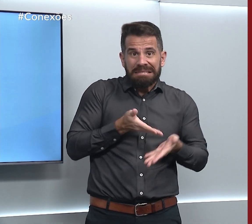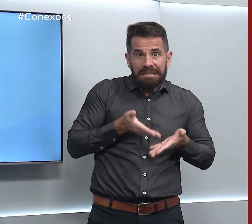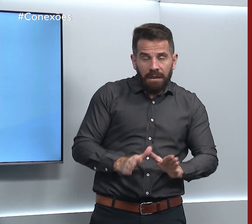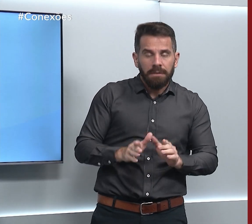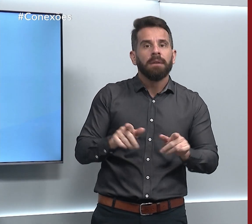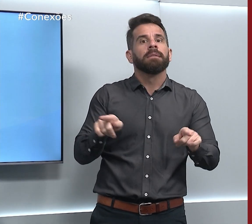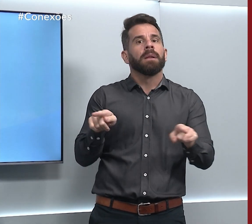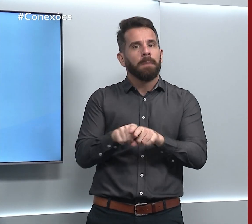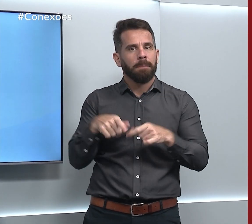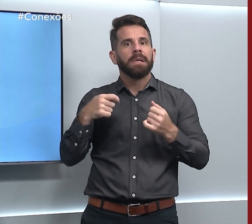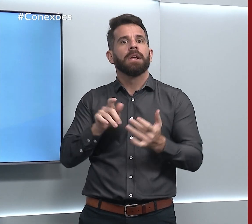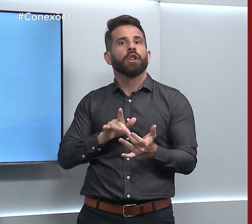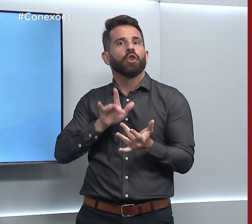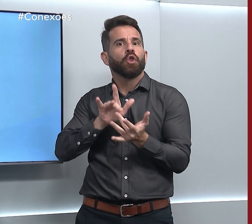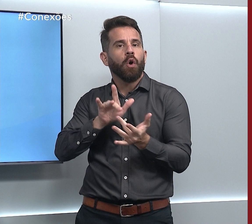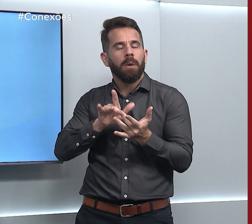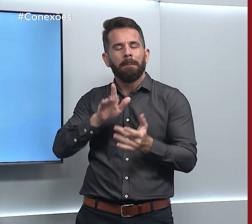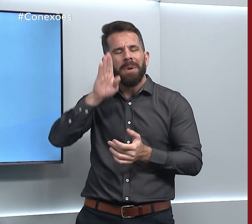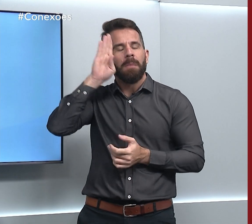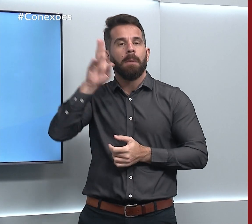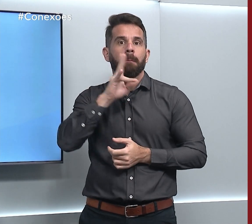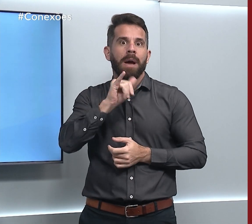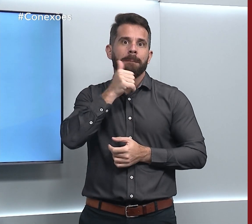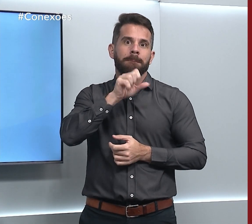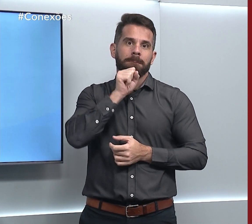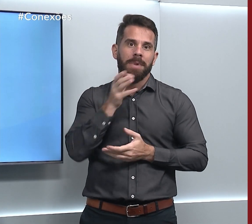toque, principalmente vindo dos pais.